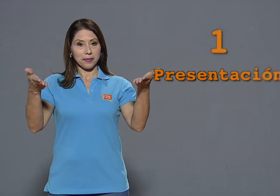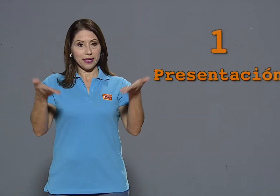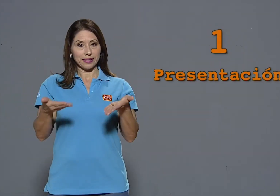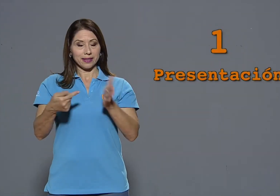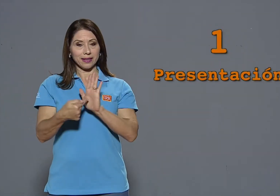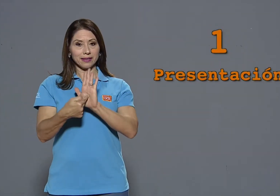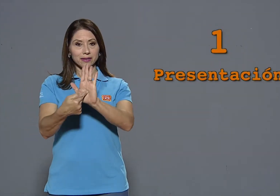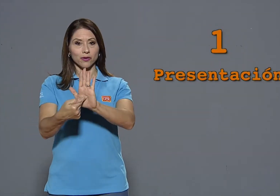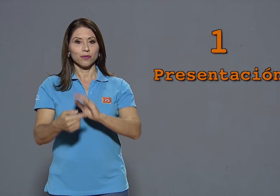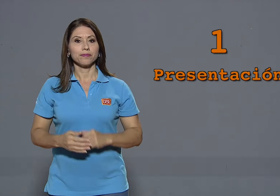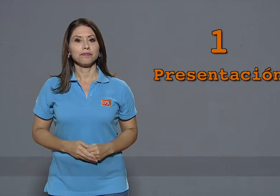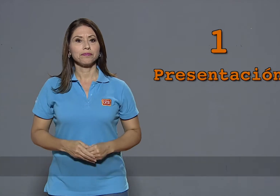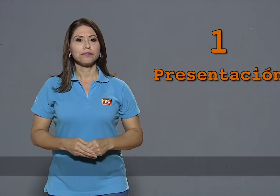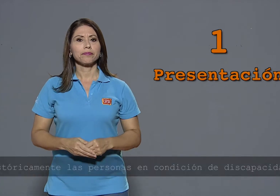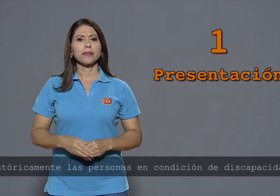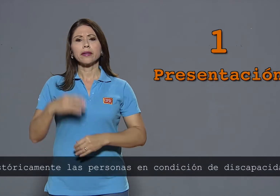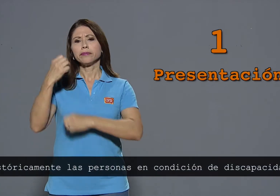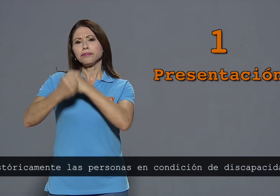Presentación.